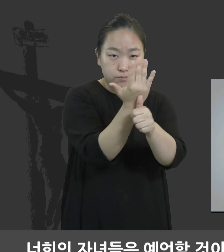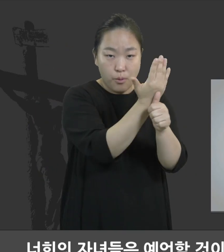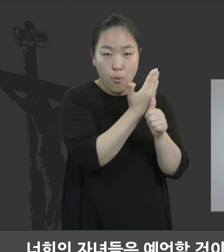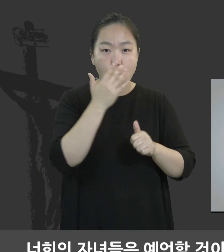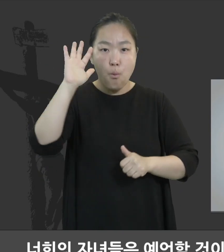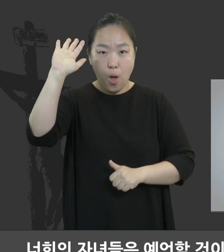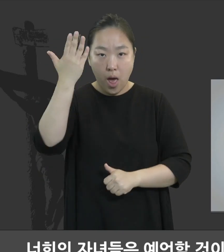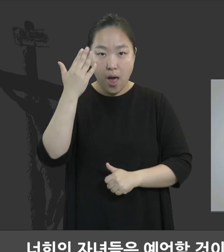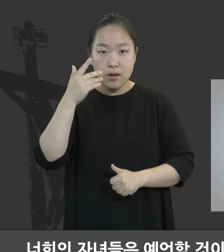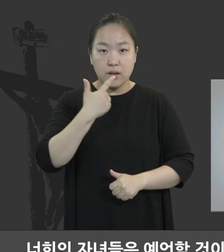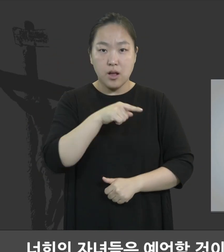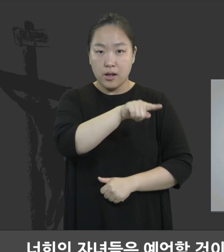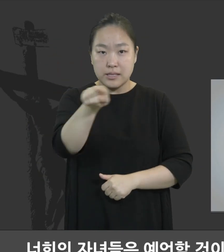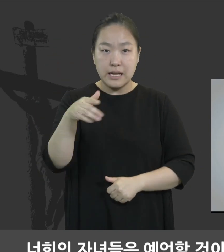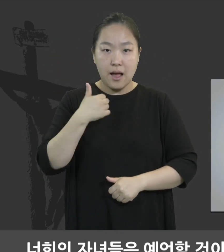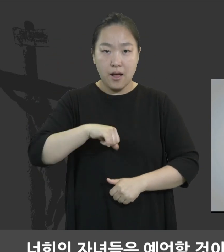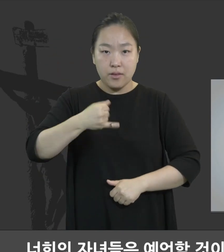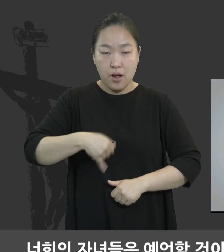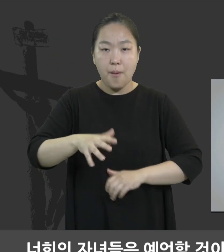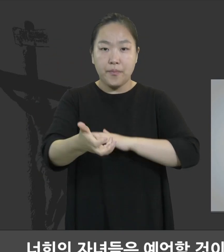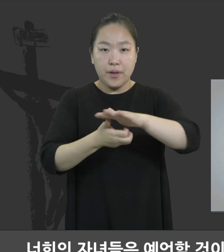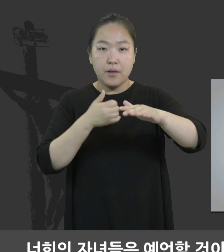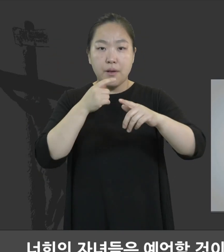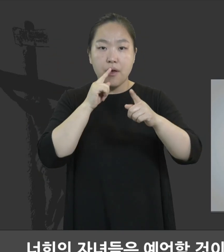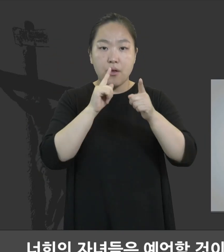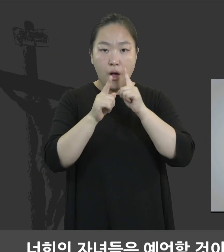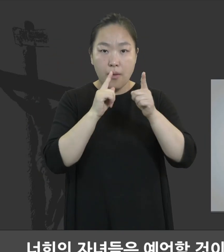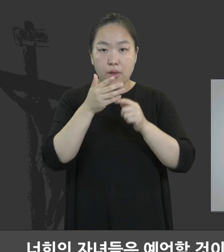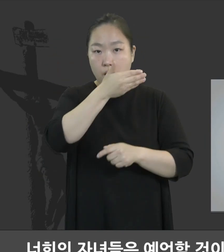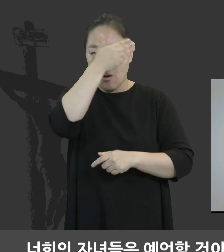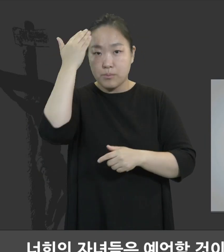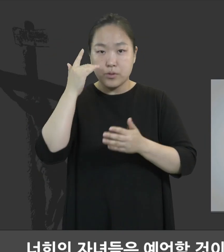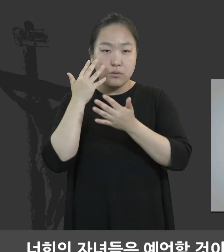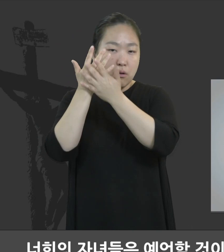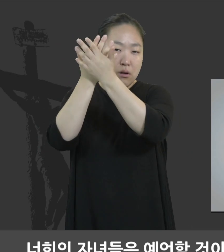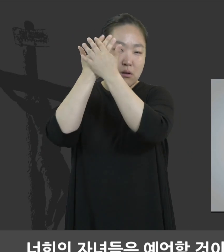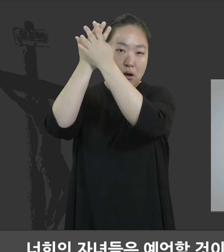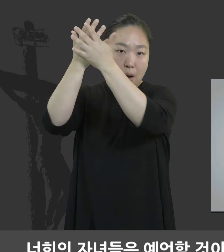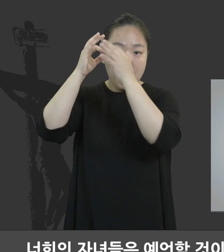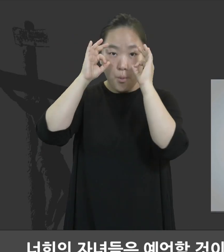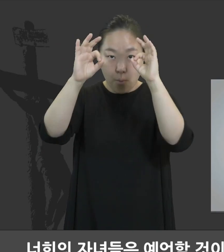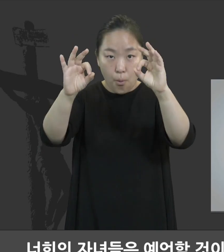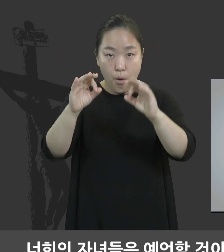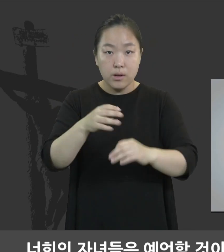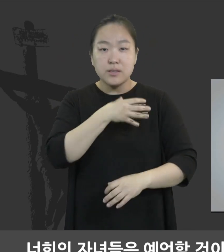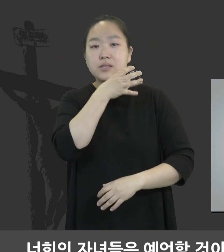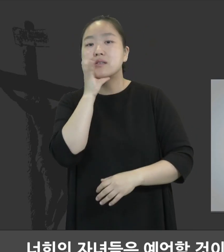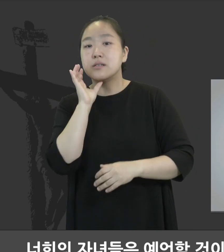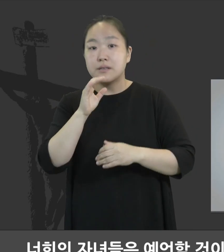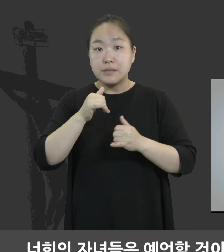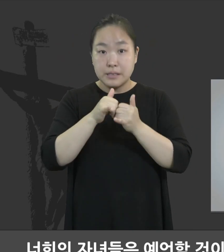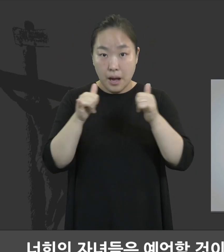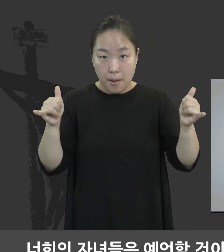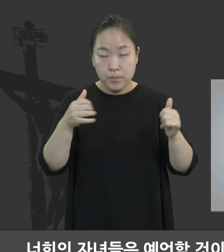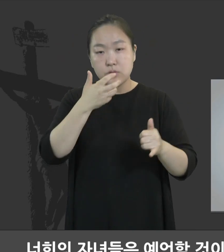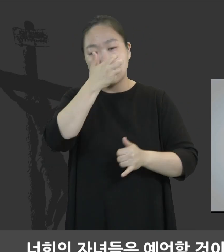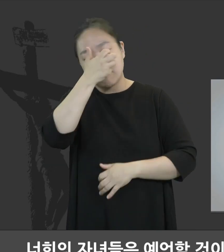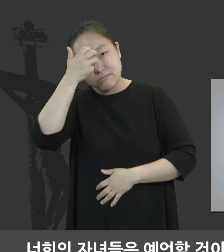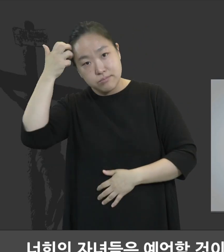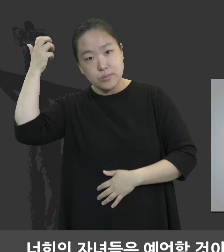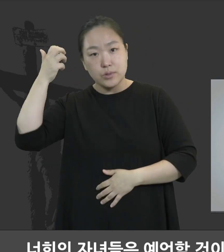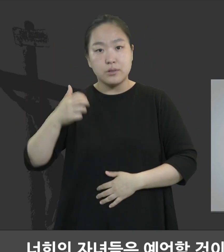너희의 자녀들은 예언할 것이요 너희의 젊은이들은 환상을 보고 너희의 늙은이들은 꿈을